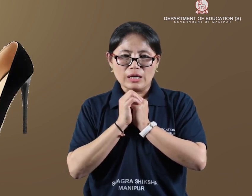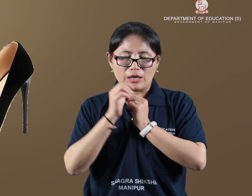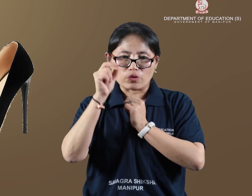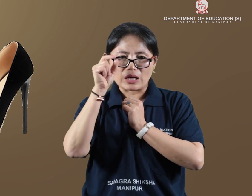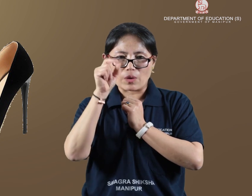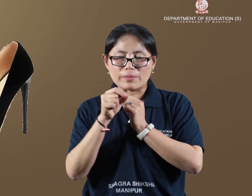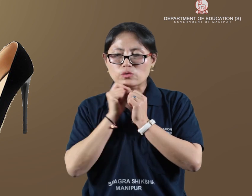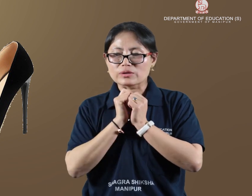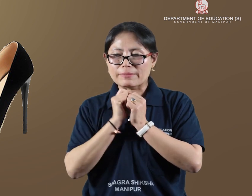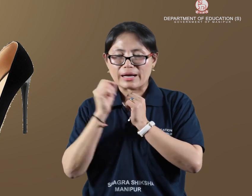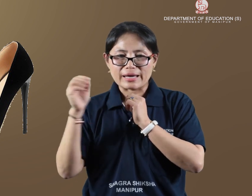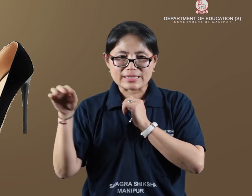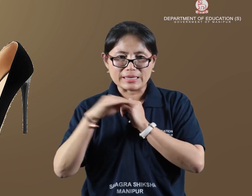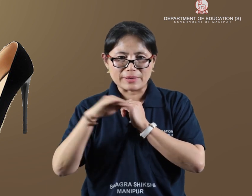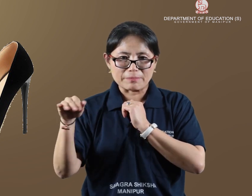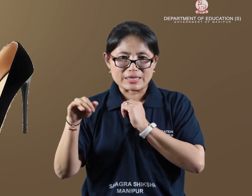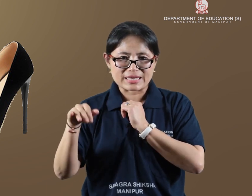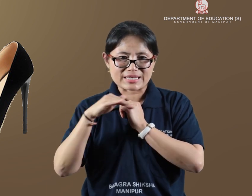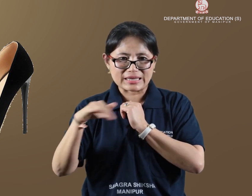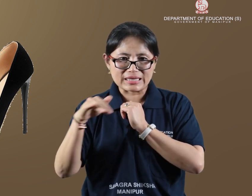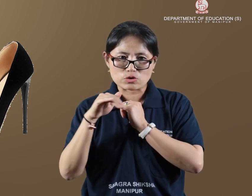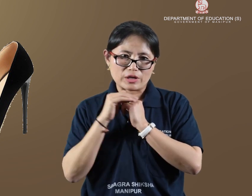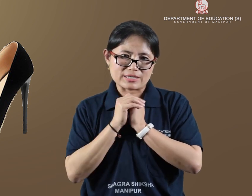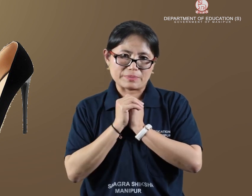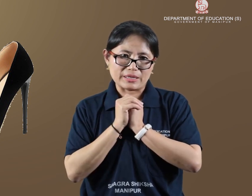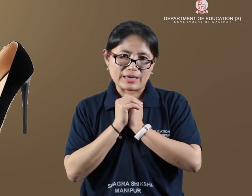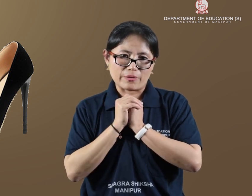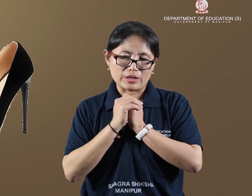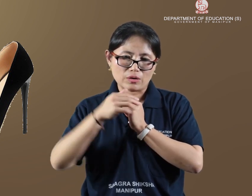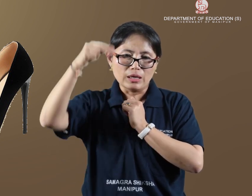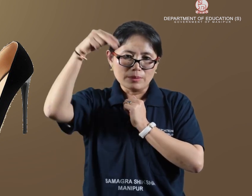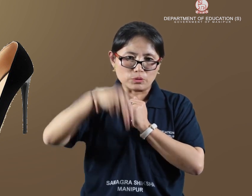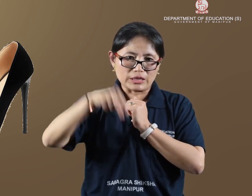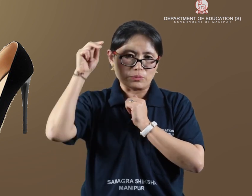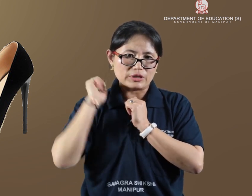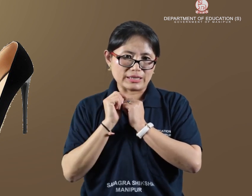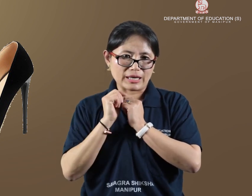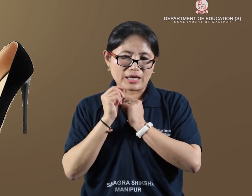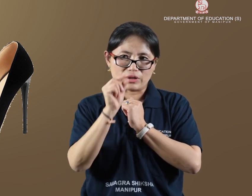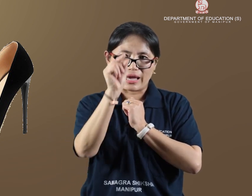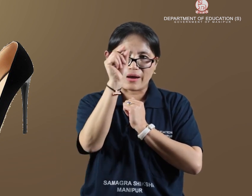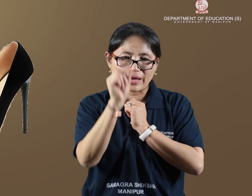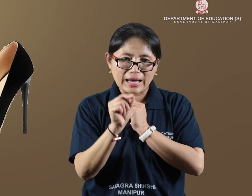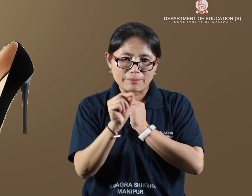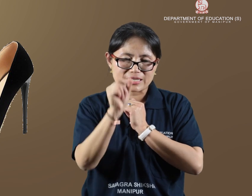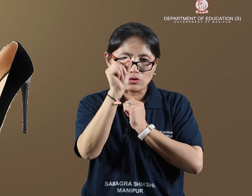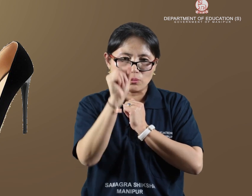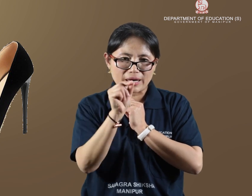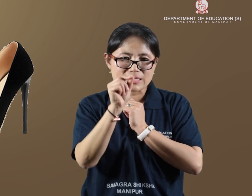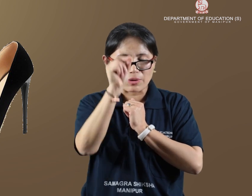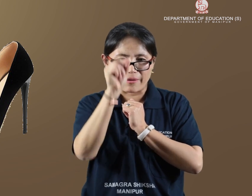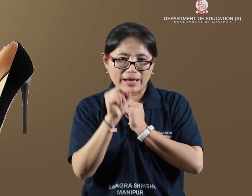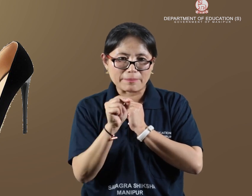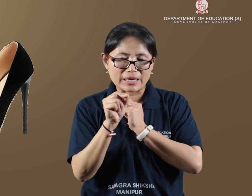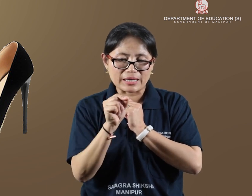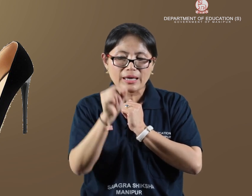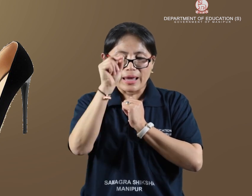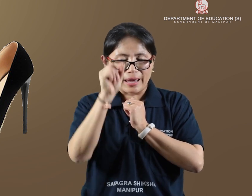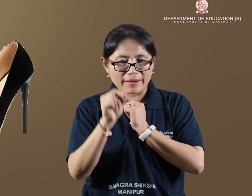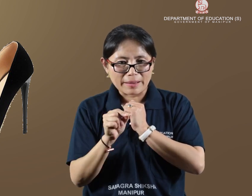adu khuning awang ba tong kar ma hai sa li ba lambi se sandy soil se pa di ya ro na ko putha putha da na ko yo ong ya ma chin tum ba zo area pi ini area pi